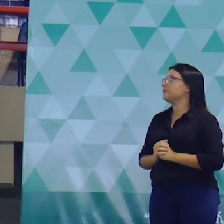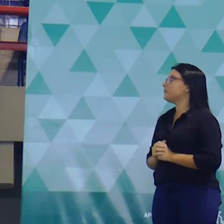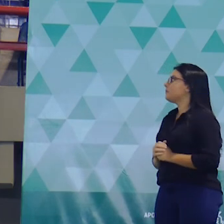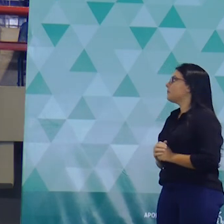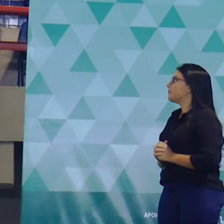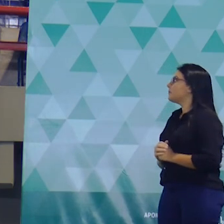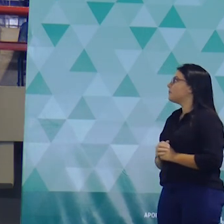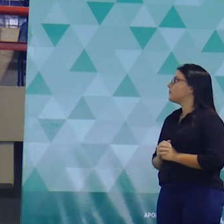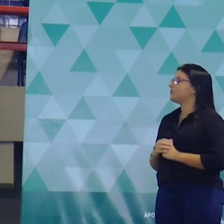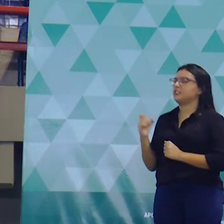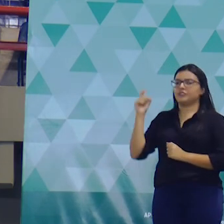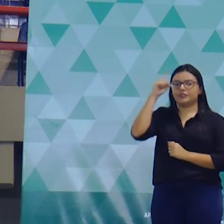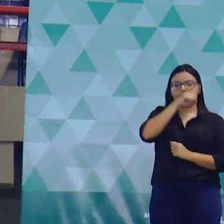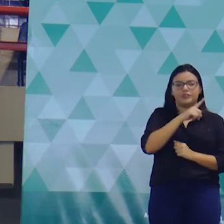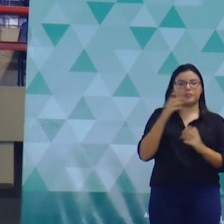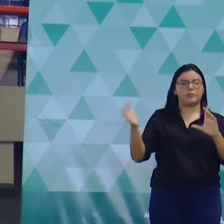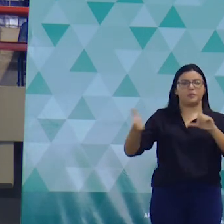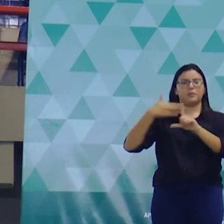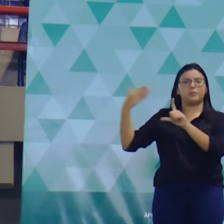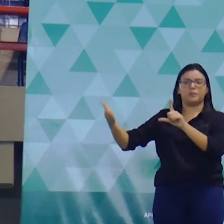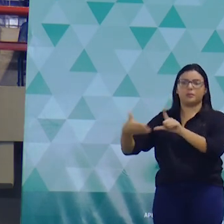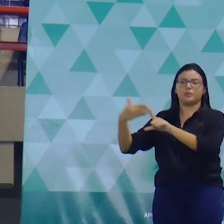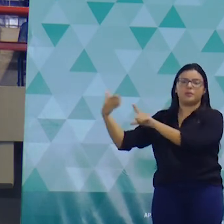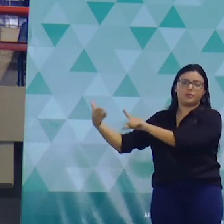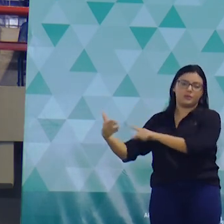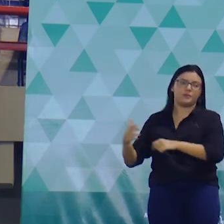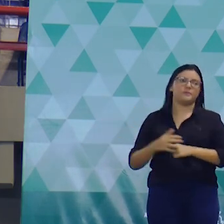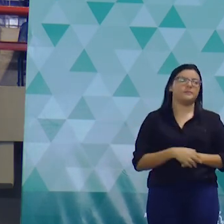Estou só com uma pequena dificuldade para passar aqui os slides.